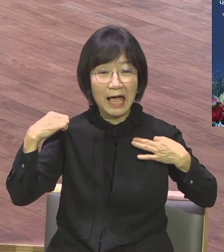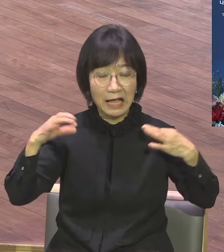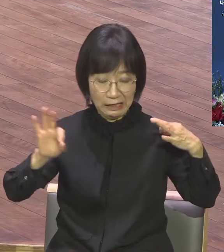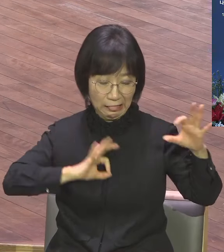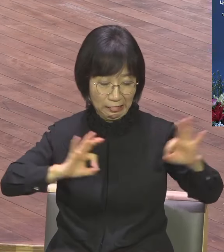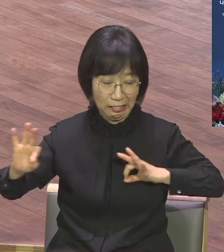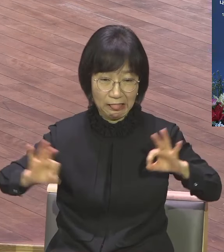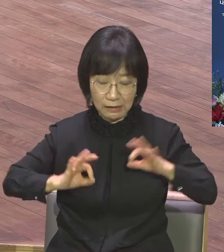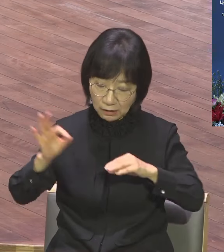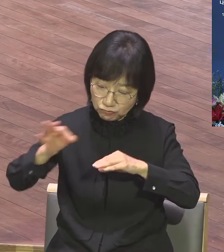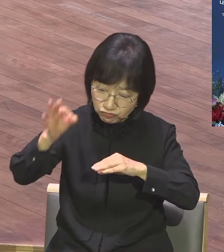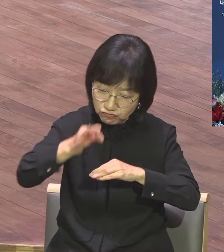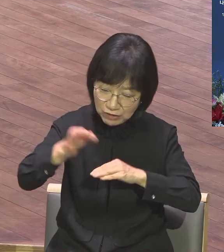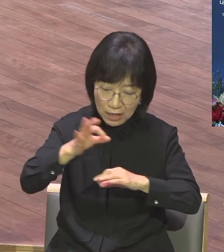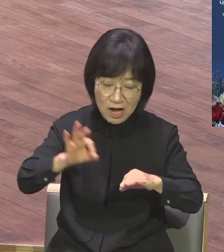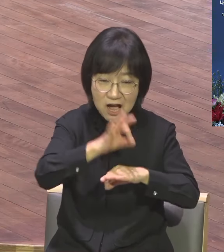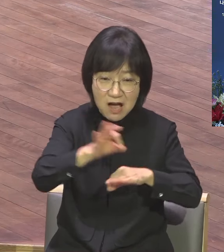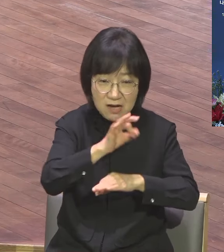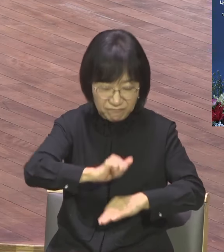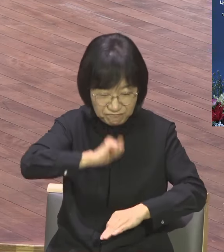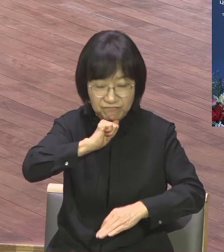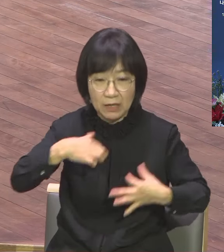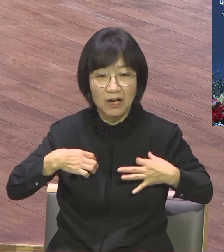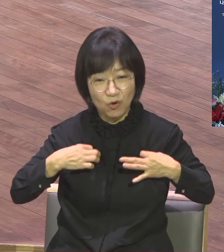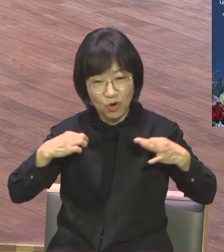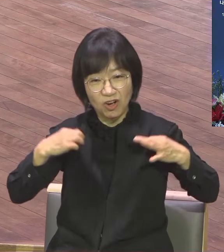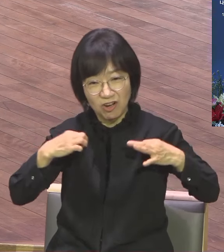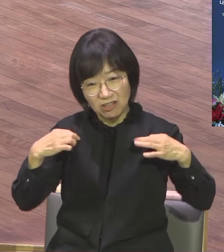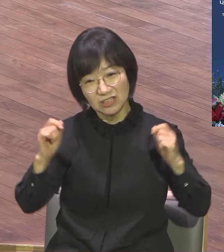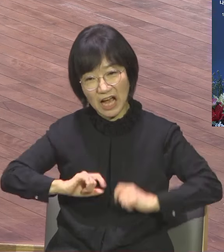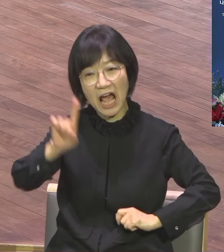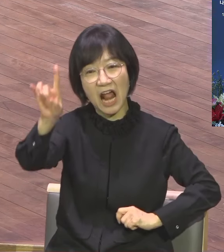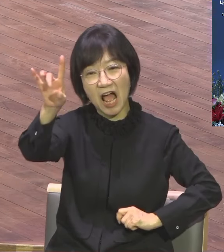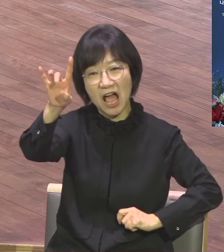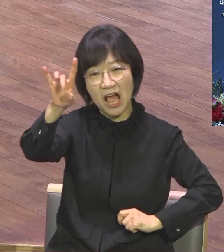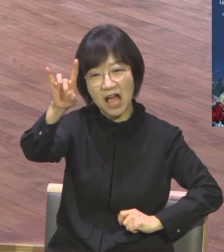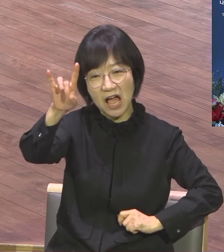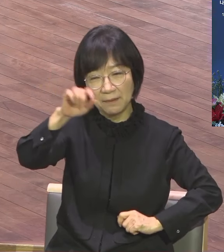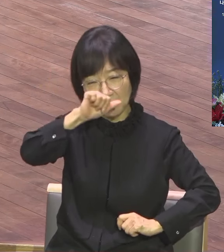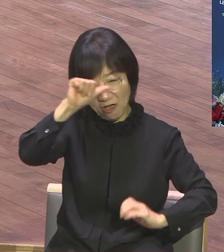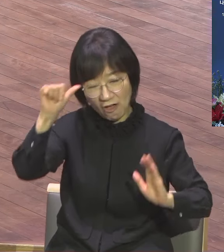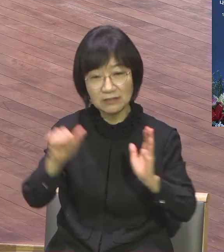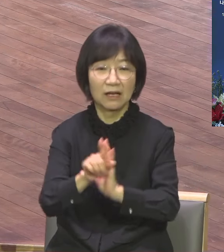니비고 니비고 또 니비고 또 니비고 또 니비어서 누더기가 돼가 입고 있는,